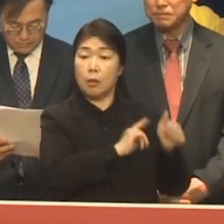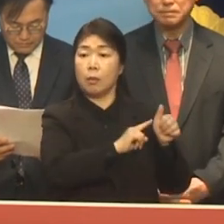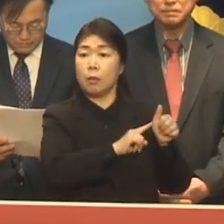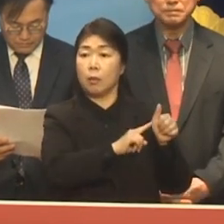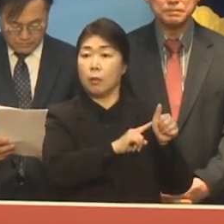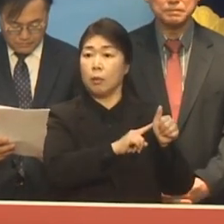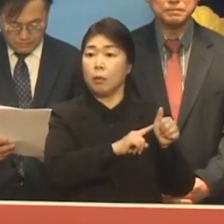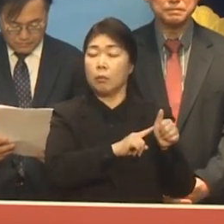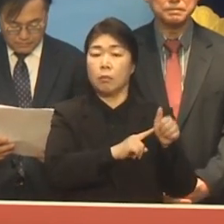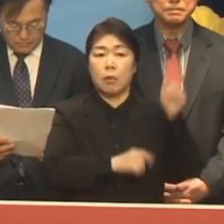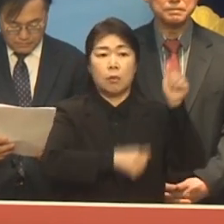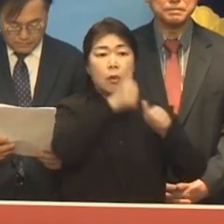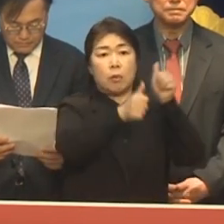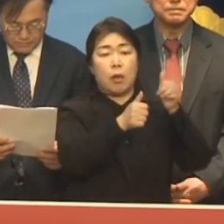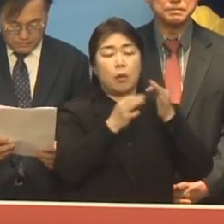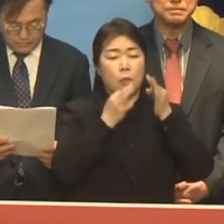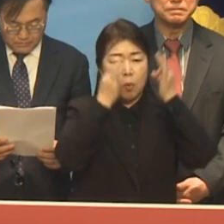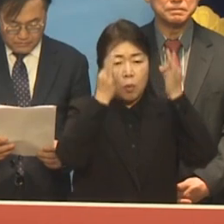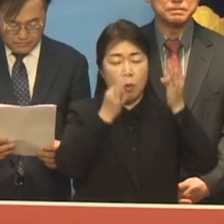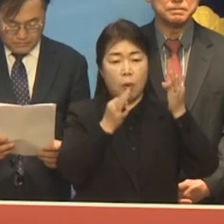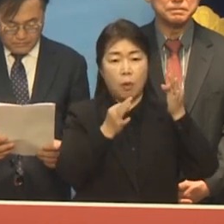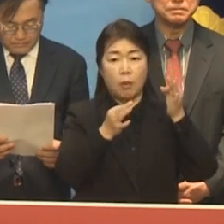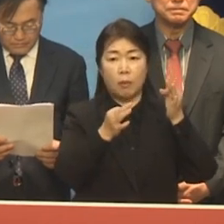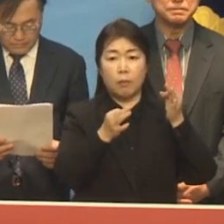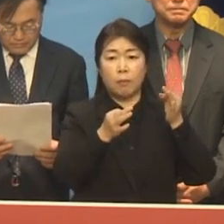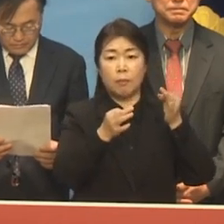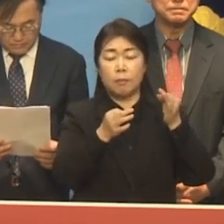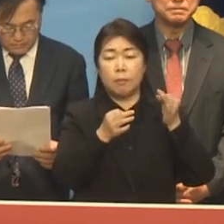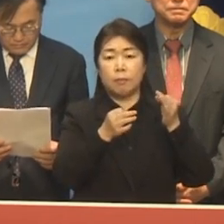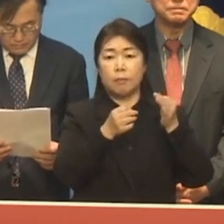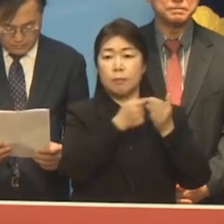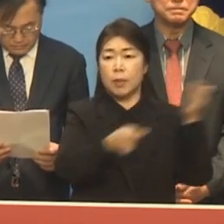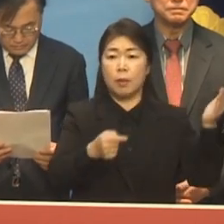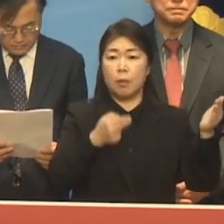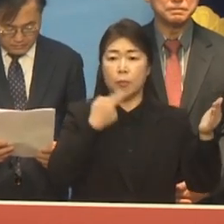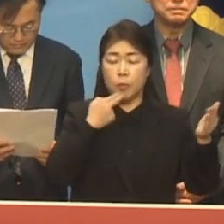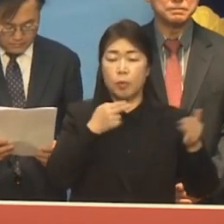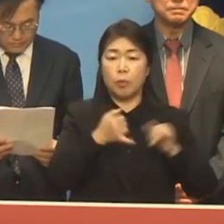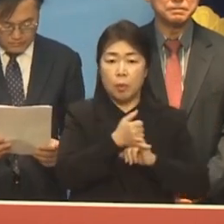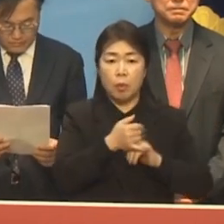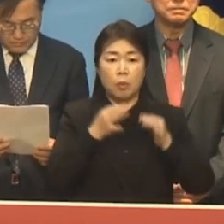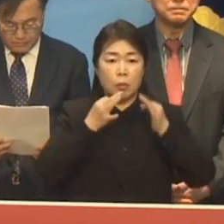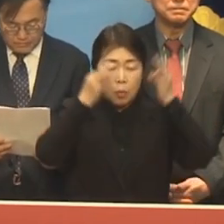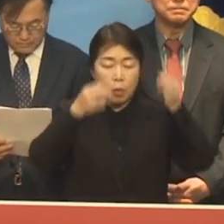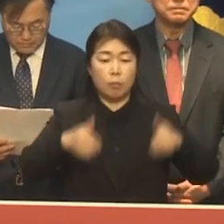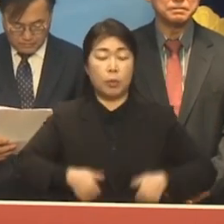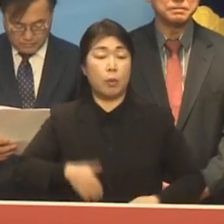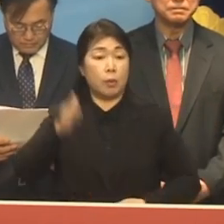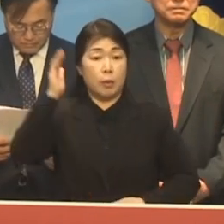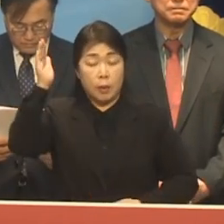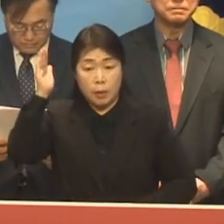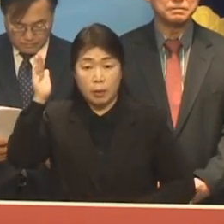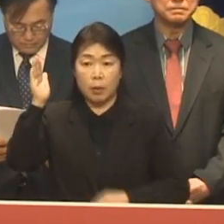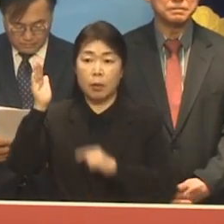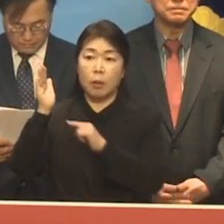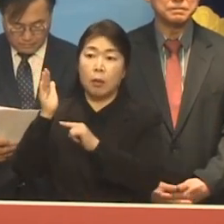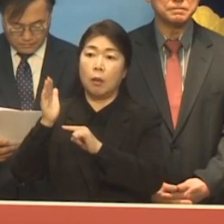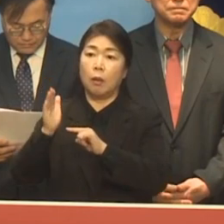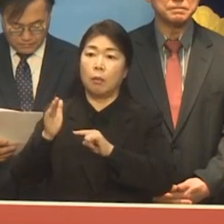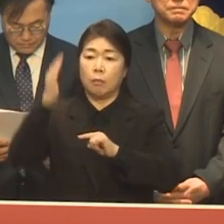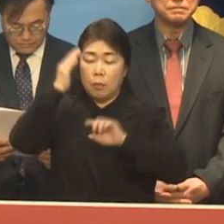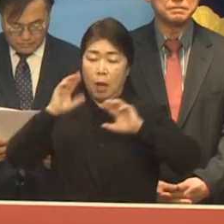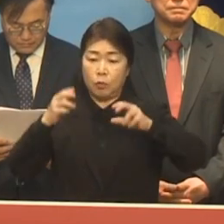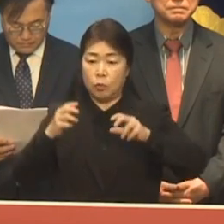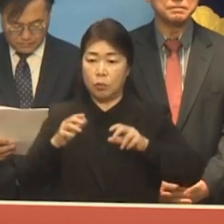선대의 노력이 훼손되지 않게 노력해야 된다라고 말하는 국가 전복 같은